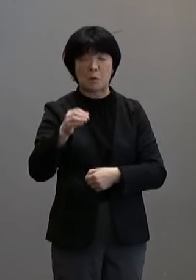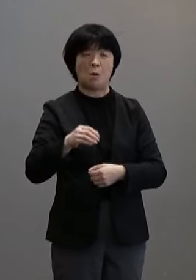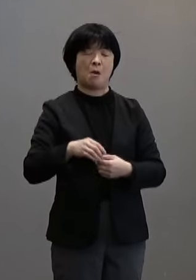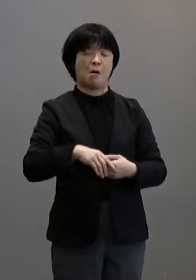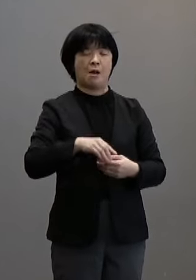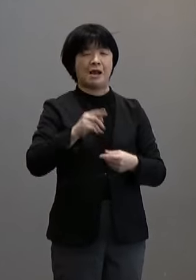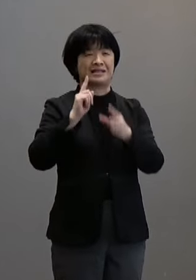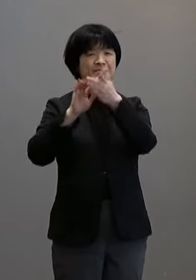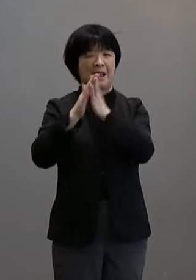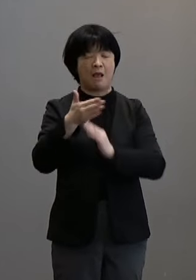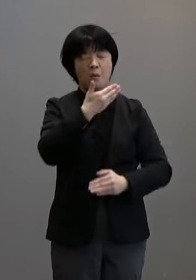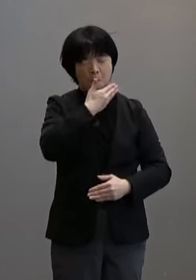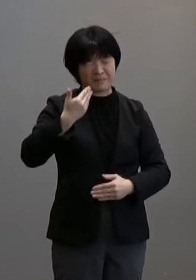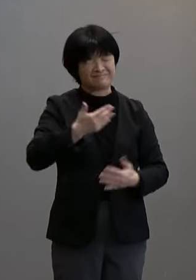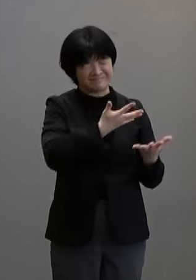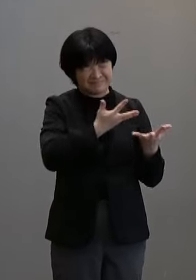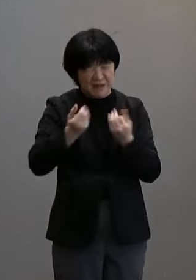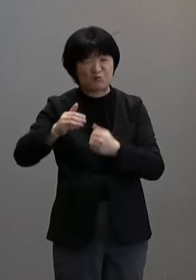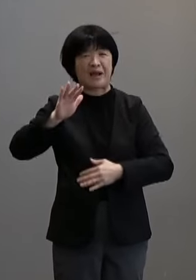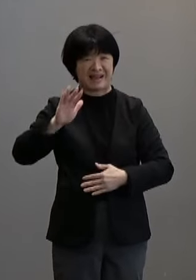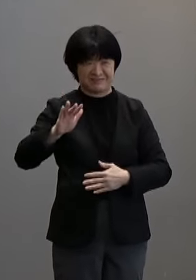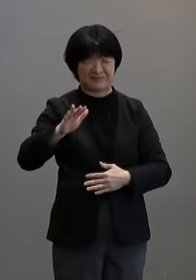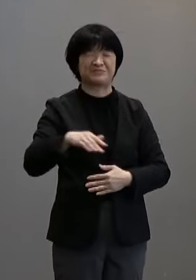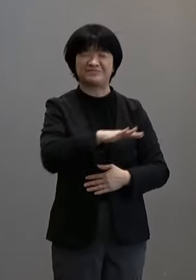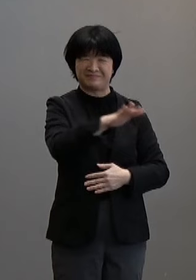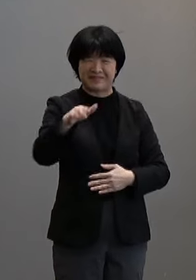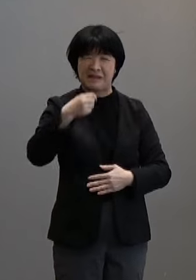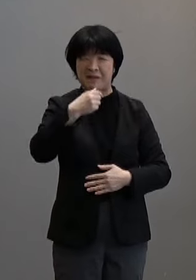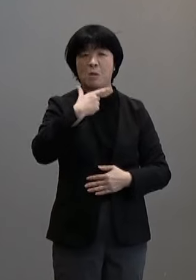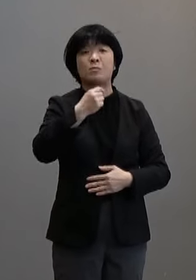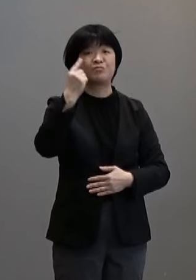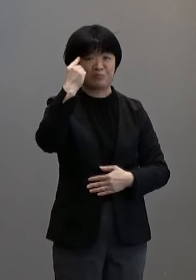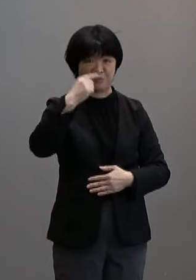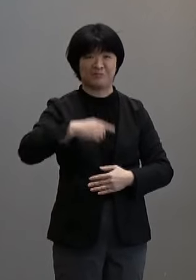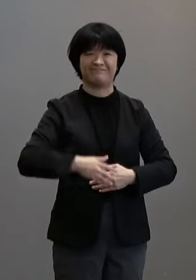機会にぜひ多くの皆様に召し上がっていただきたいと思います。